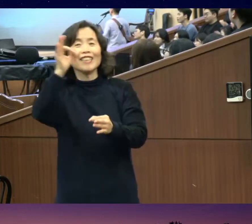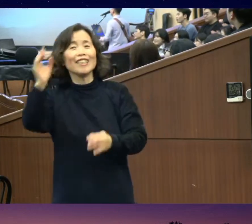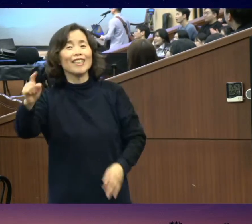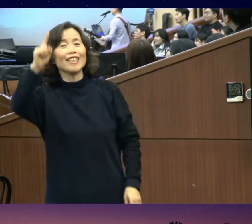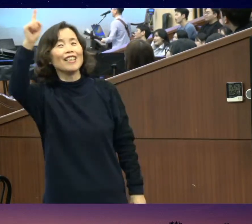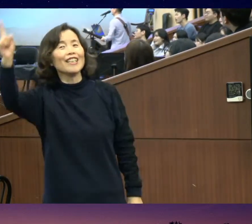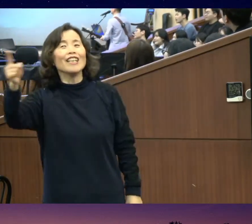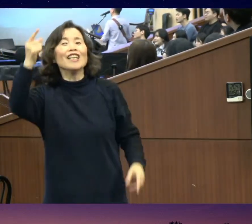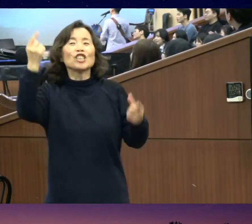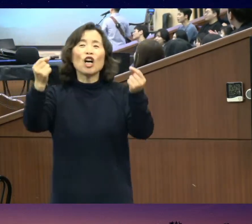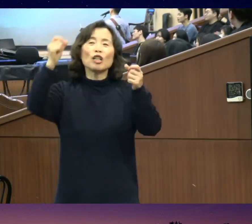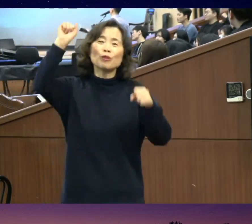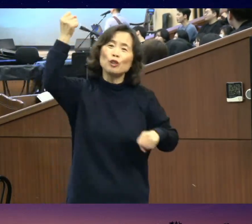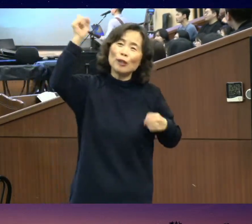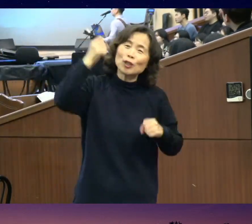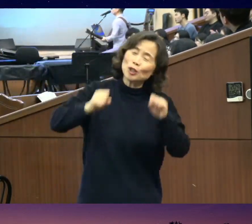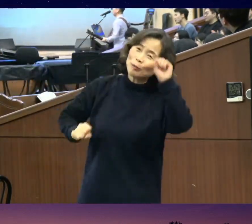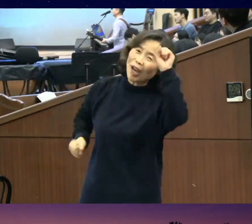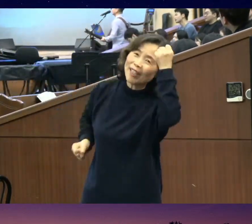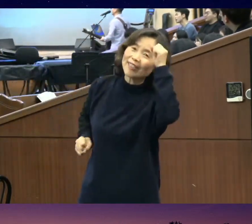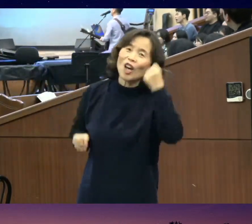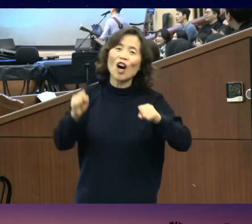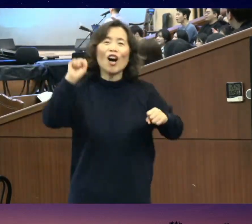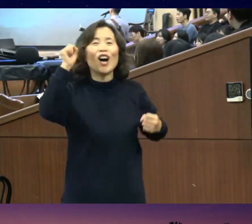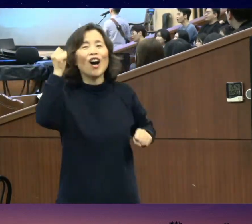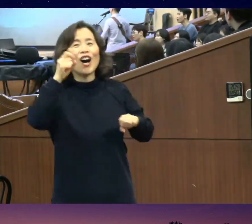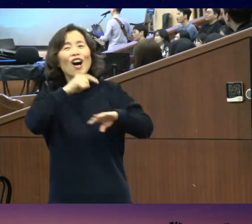다이처럼 나처럼 춤을 추면서